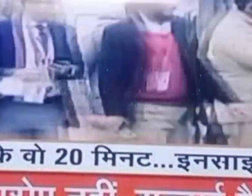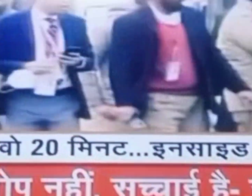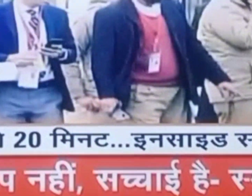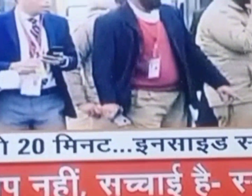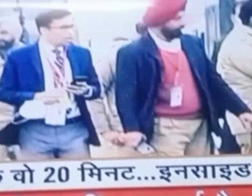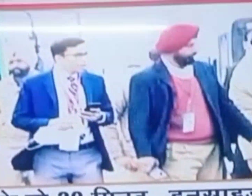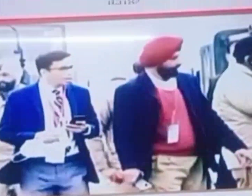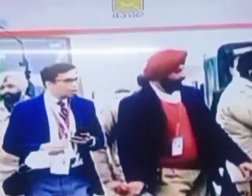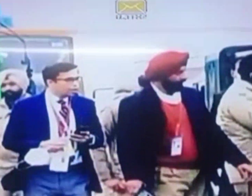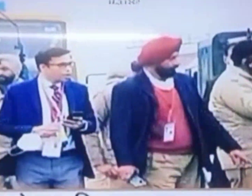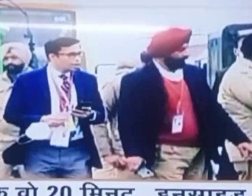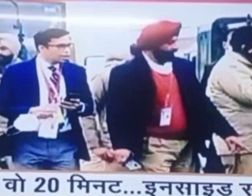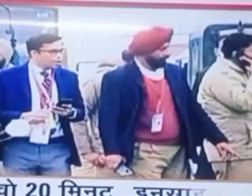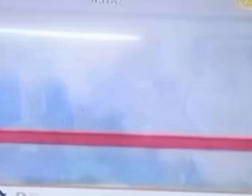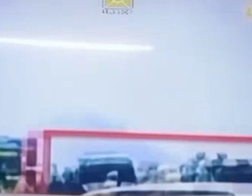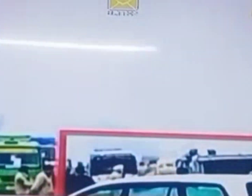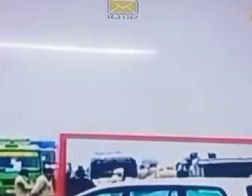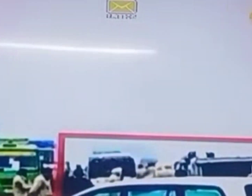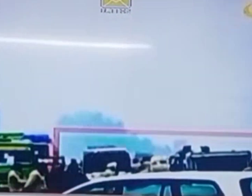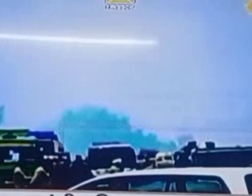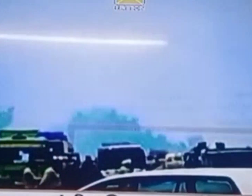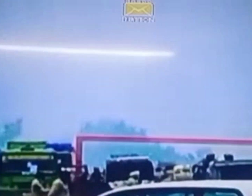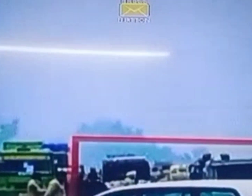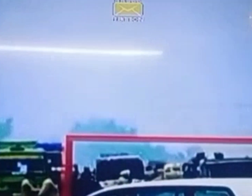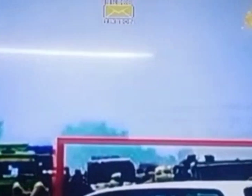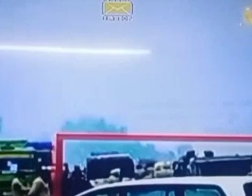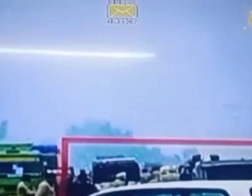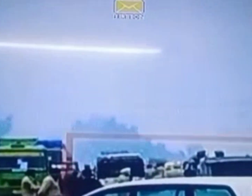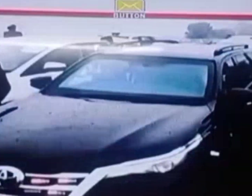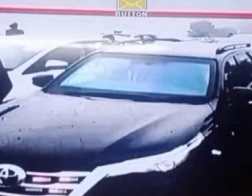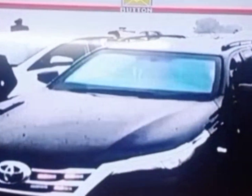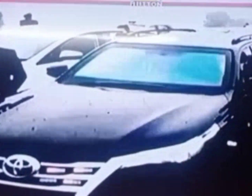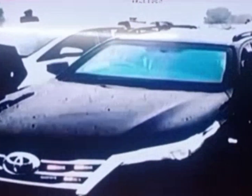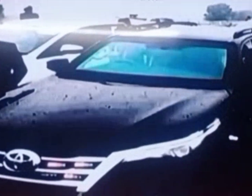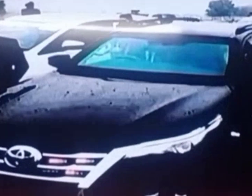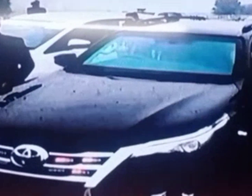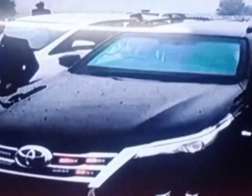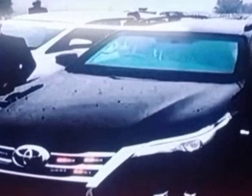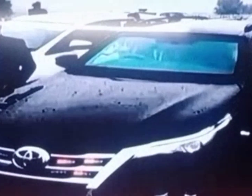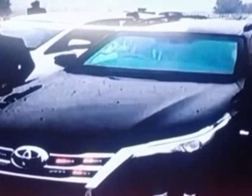होने की बात कही थी तो फिर प्रदर्शनकारियों का जाम कैसे लग गया? कहां